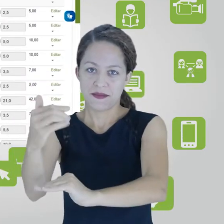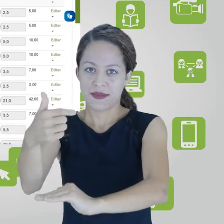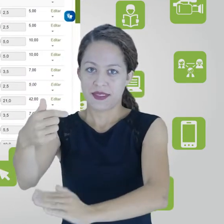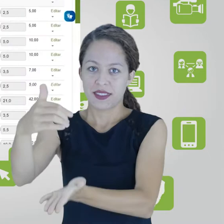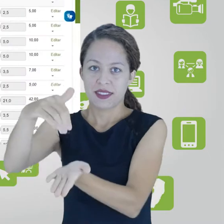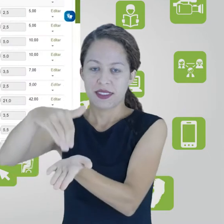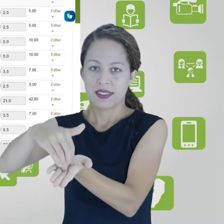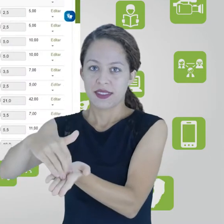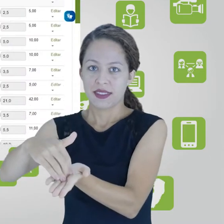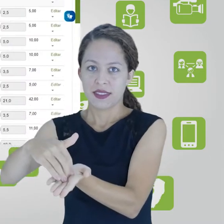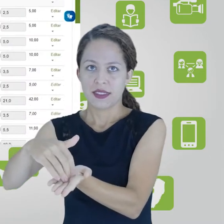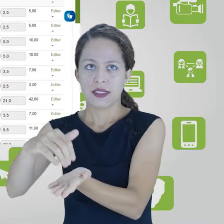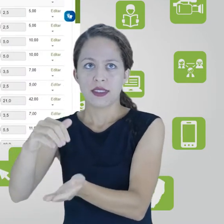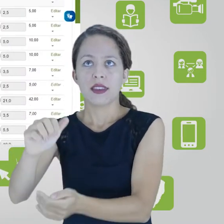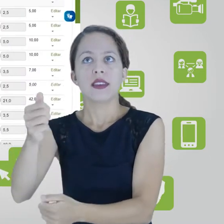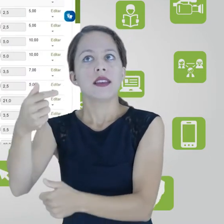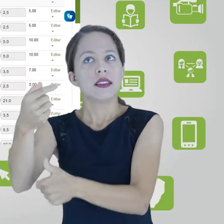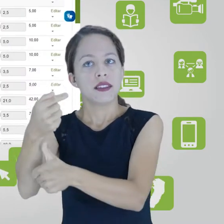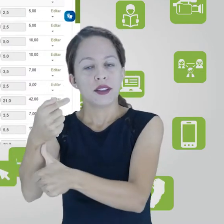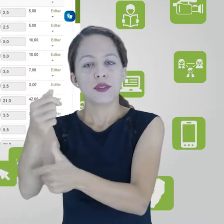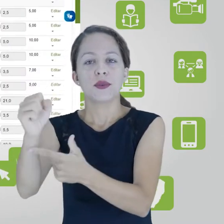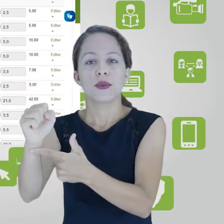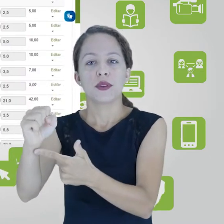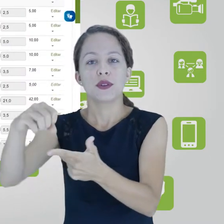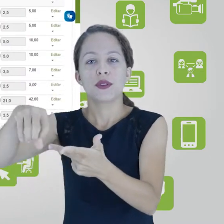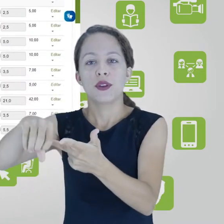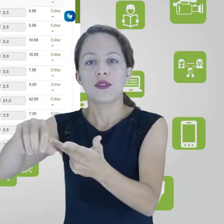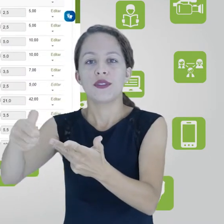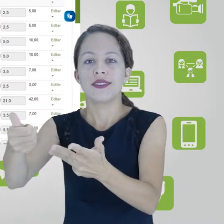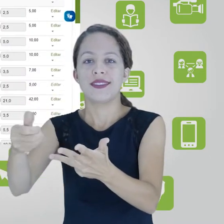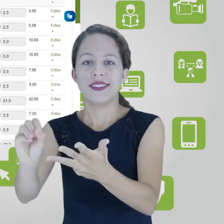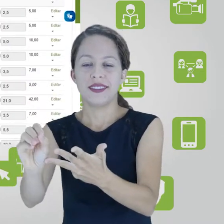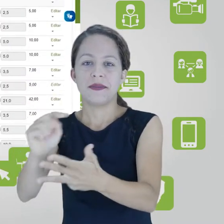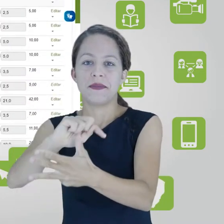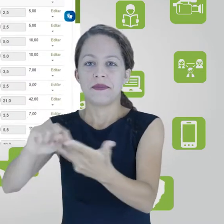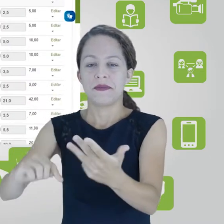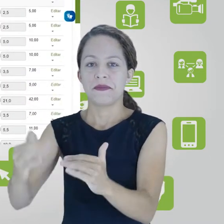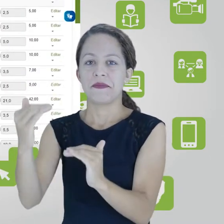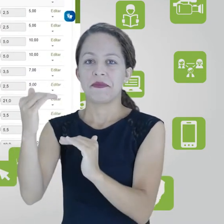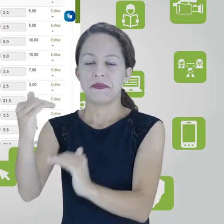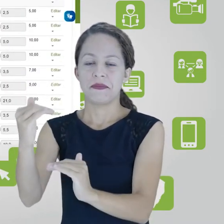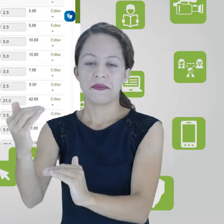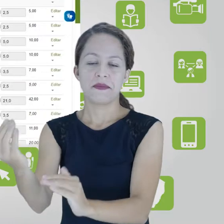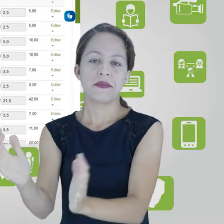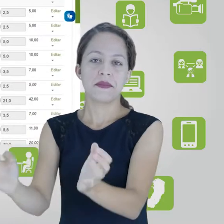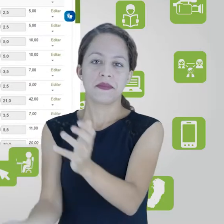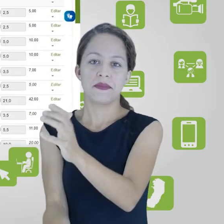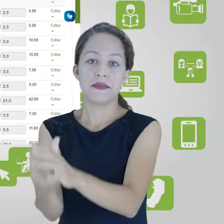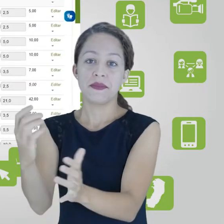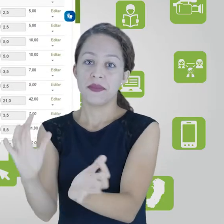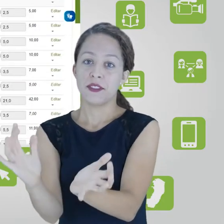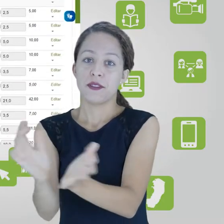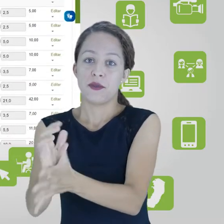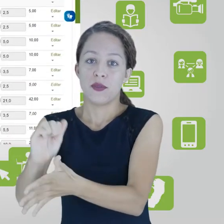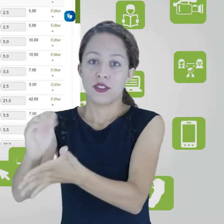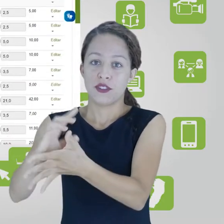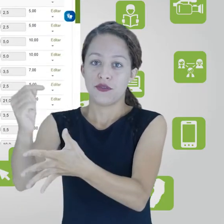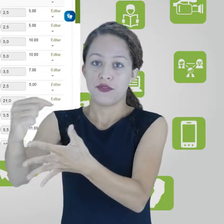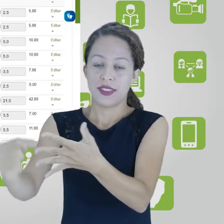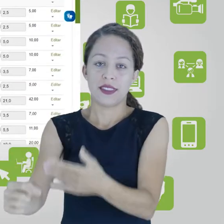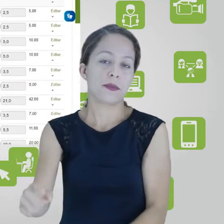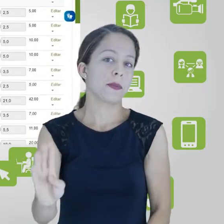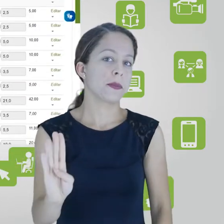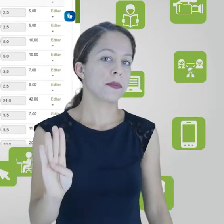A 6, a 7, a 8, a 9 e a